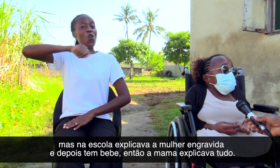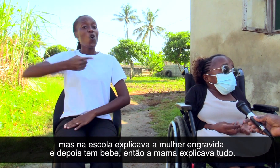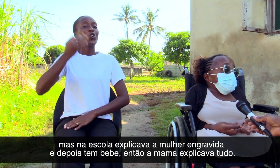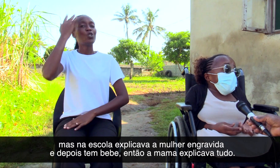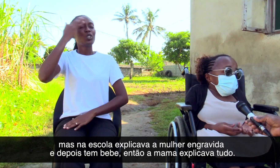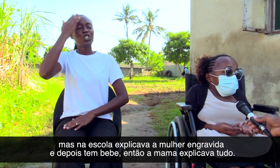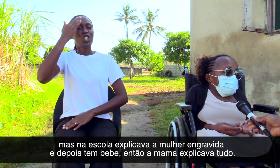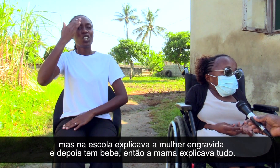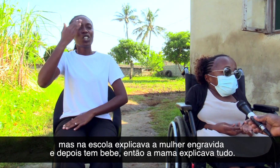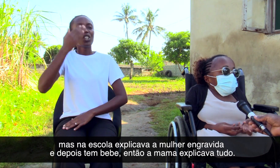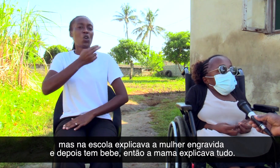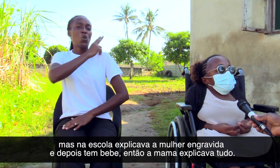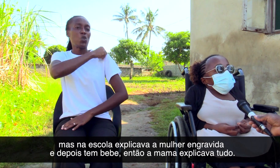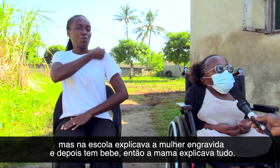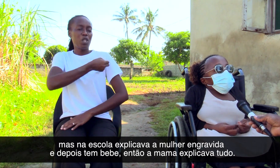comprasse no hospital.